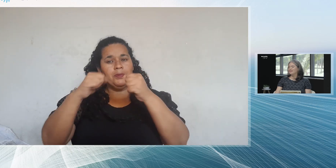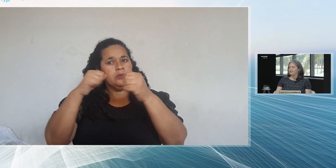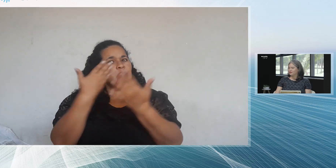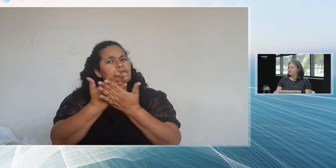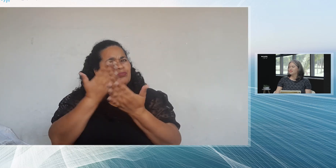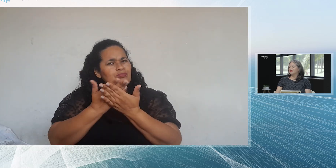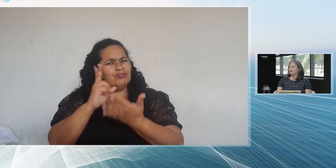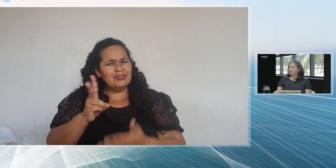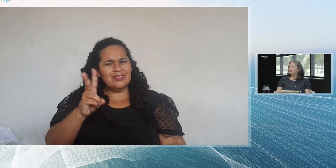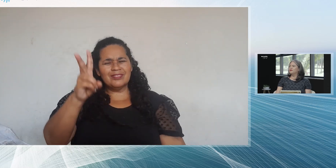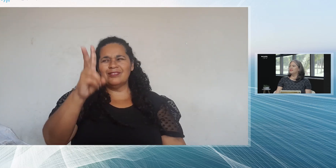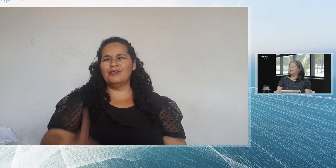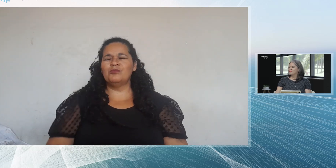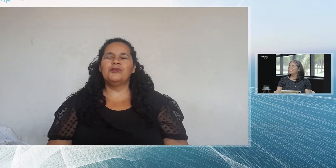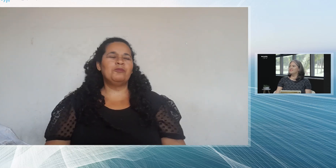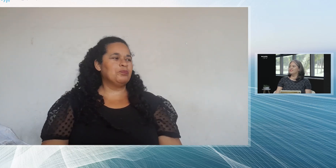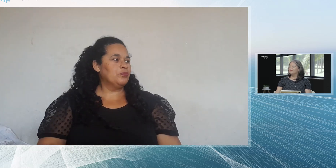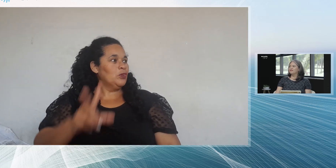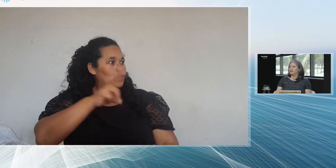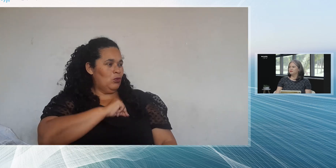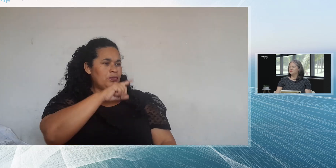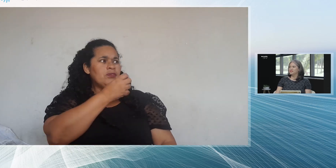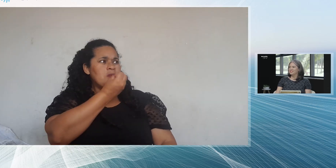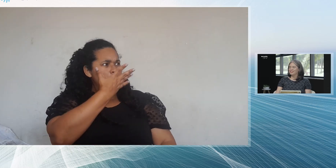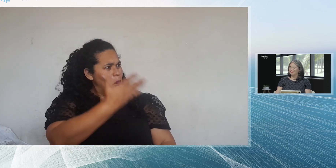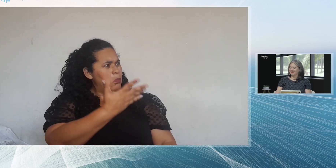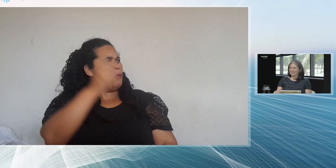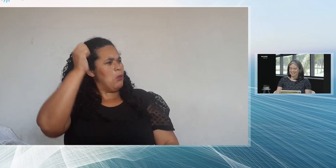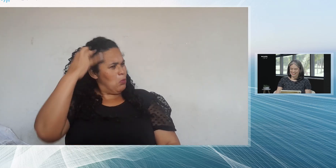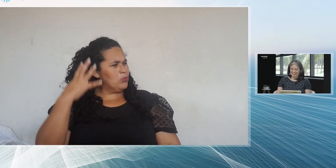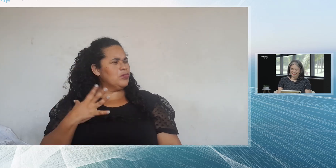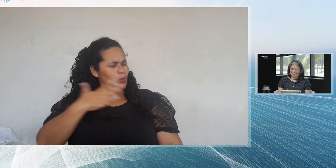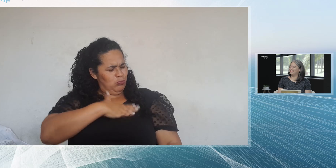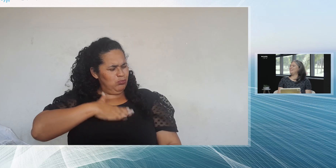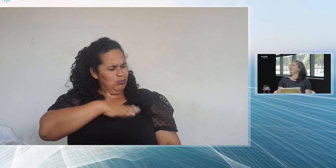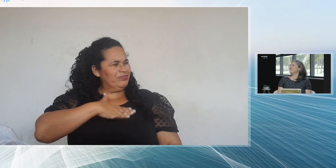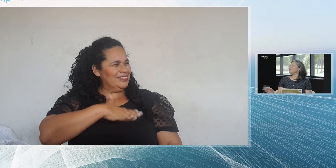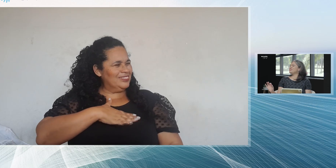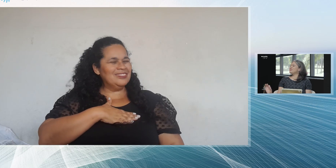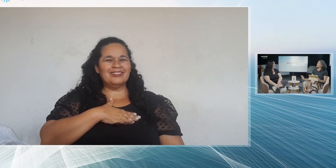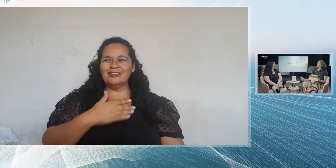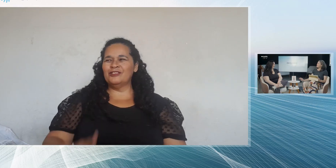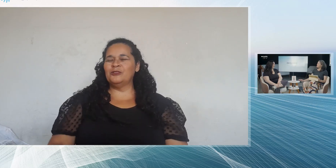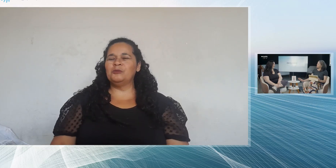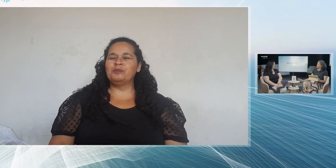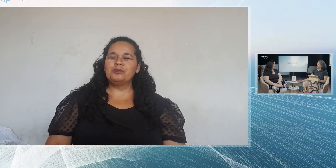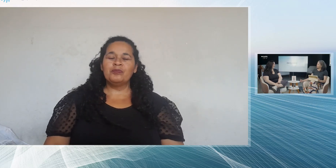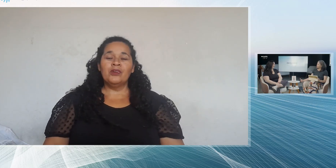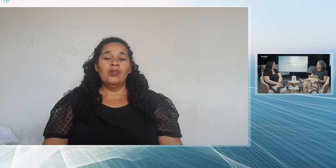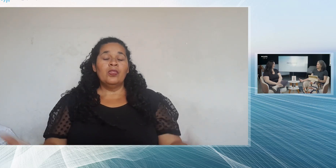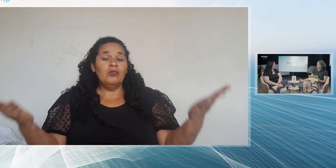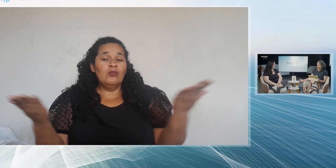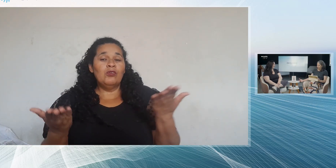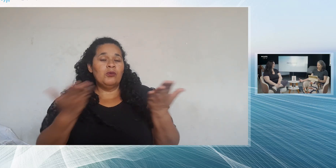Certo. Olha, você tá muito boa na audiodescrição, viu? Gostei. E pra gente, então, começar